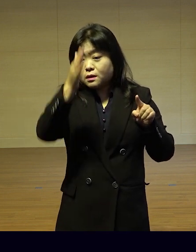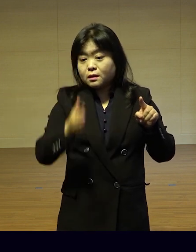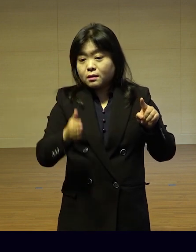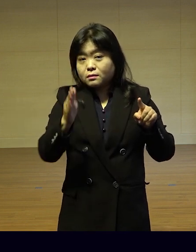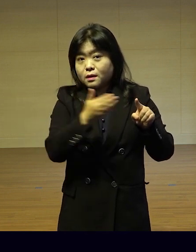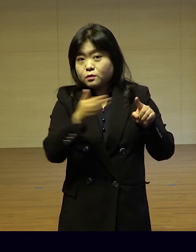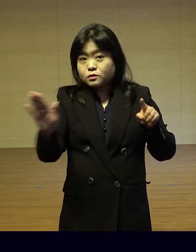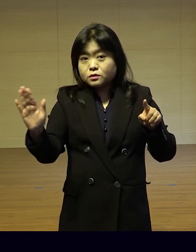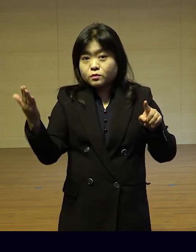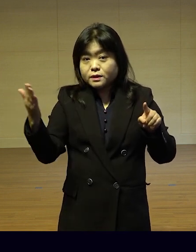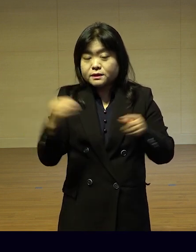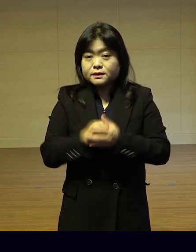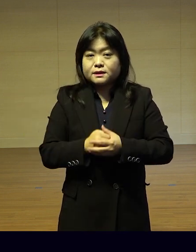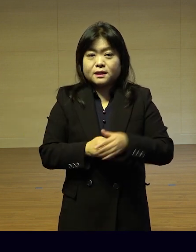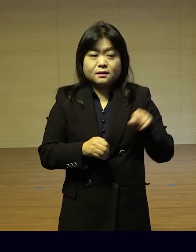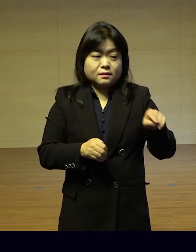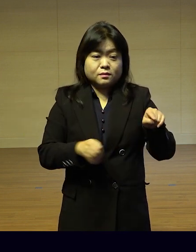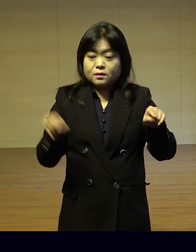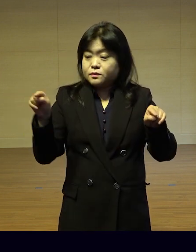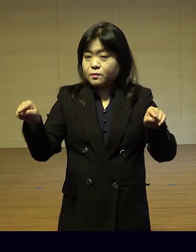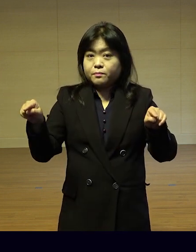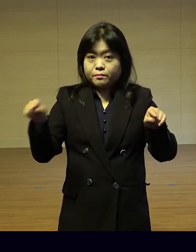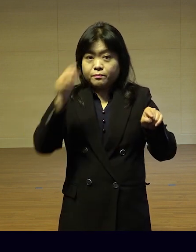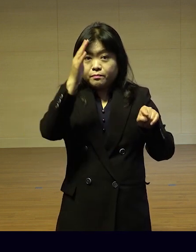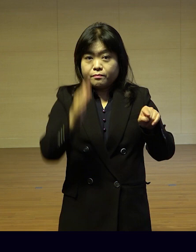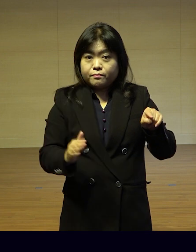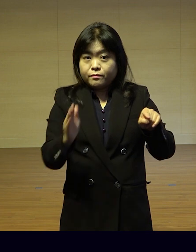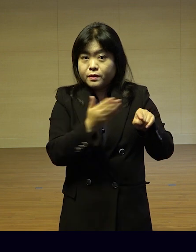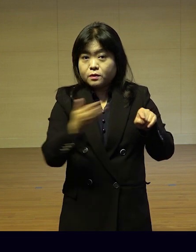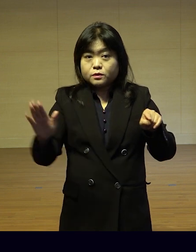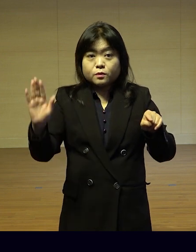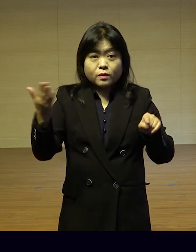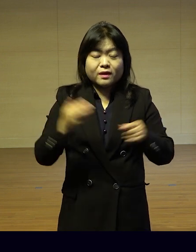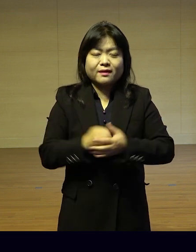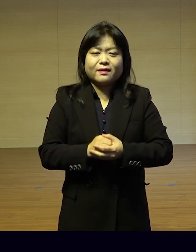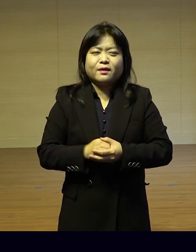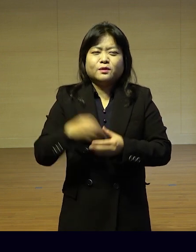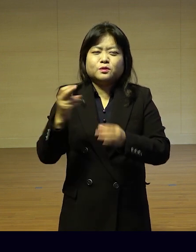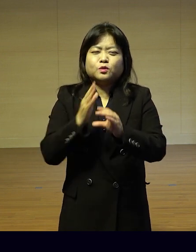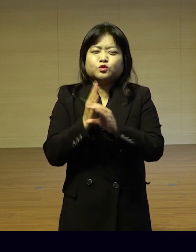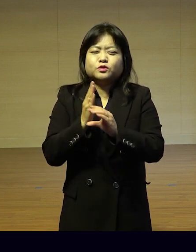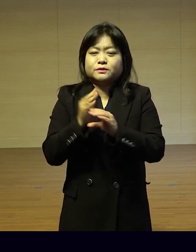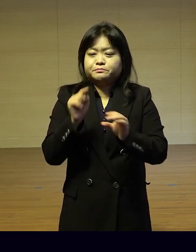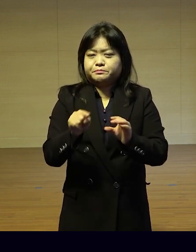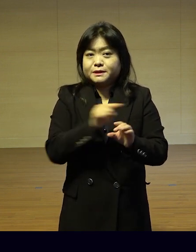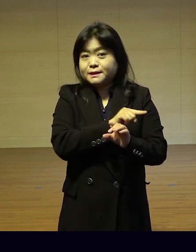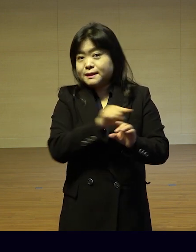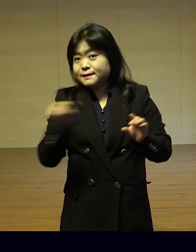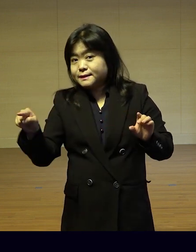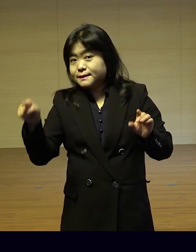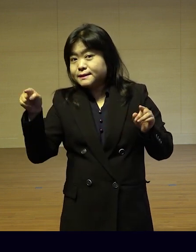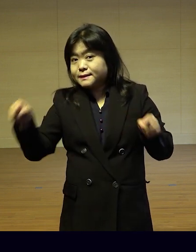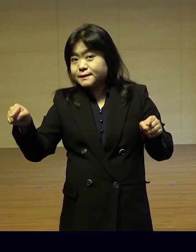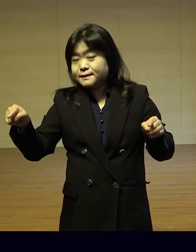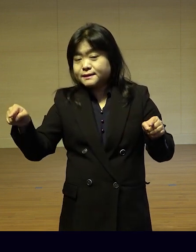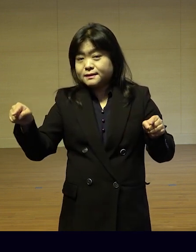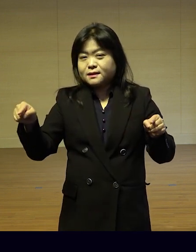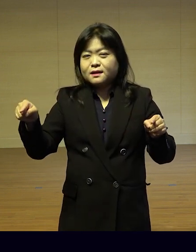나누어지죠. A, B로 나누어집니다. 그 다음에 중심을 지나서 끝까지 이른